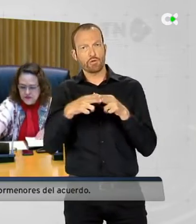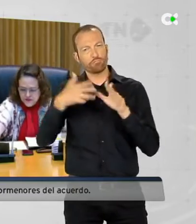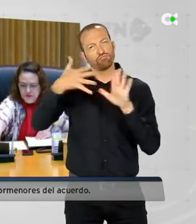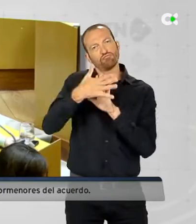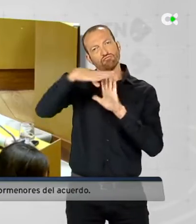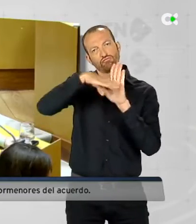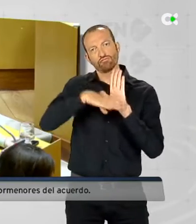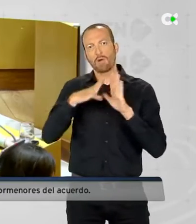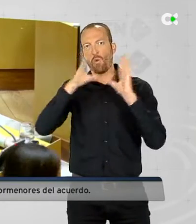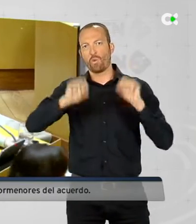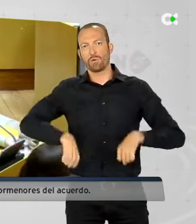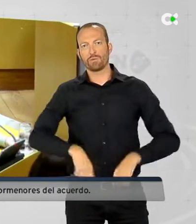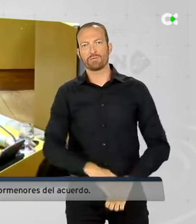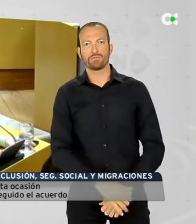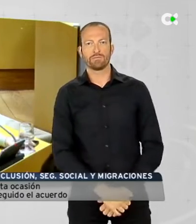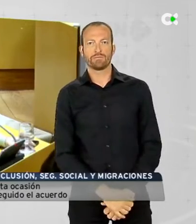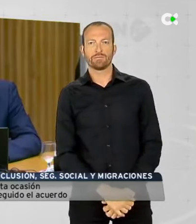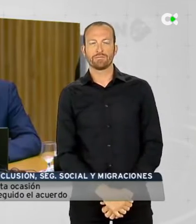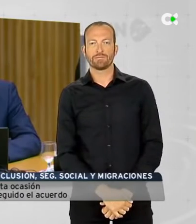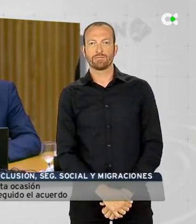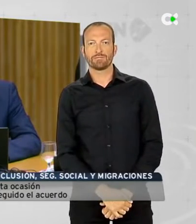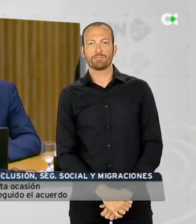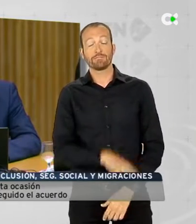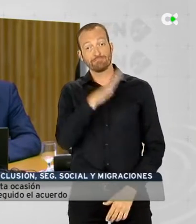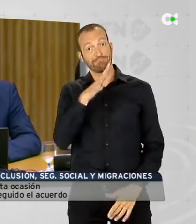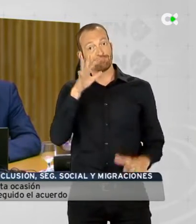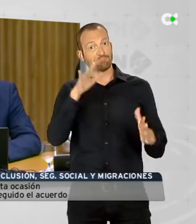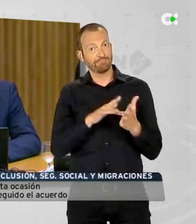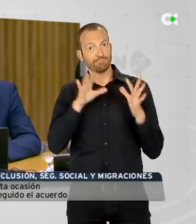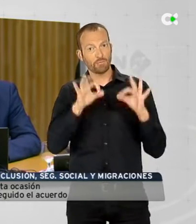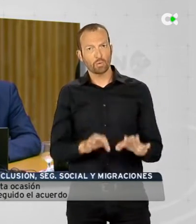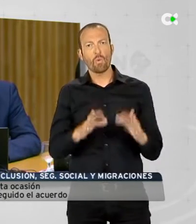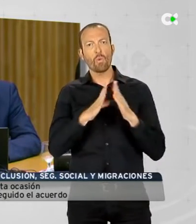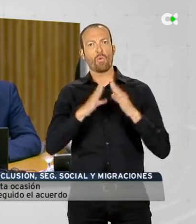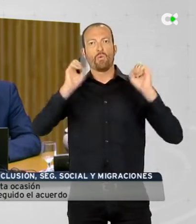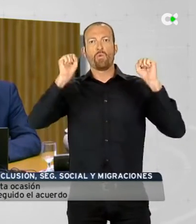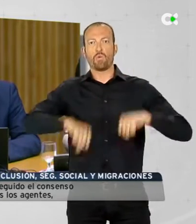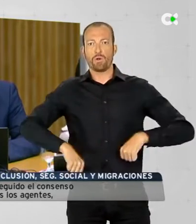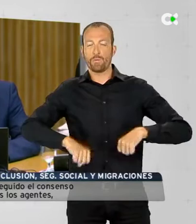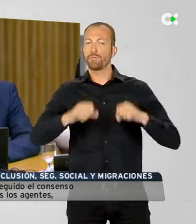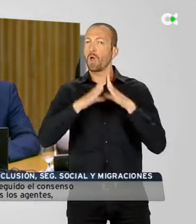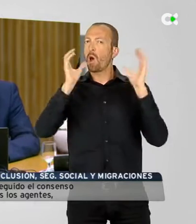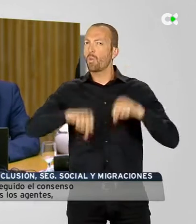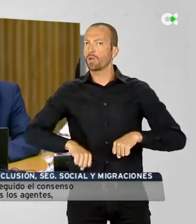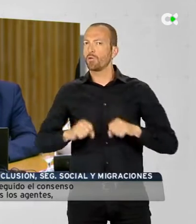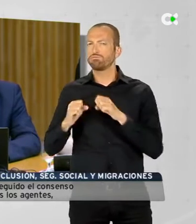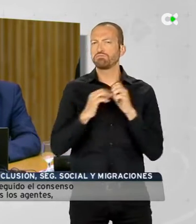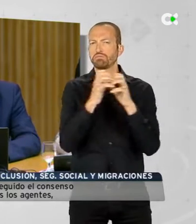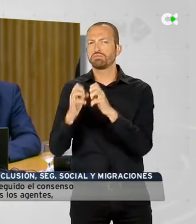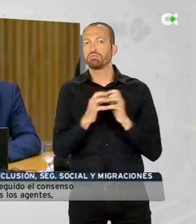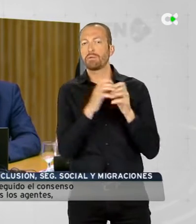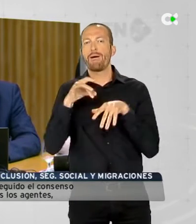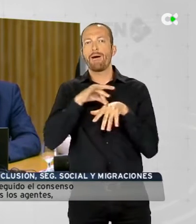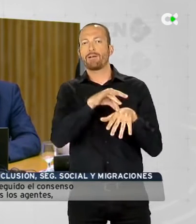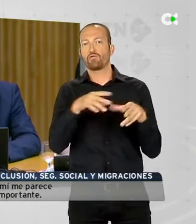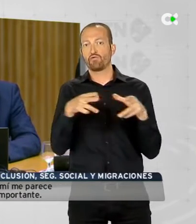pormenores del acuerdo. En esta ocasión hemos conseguido el acuerdo y hemos conseguido el consenso con todos los